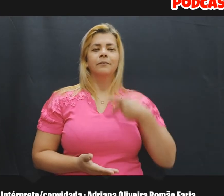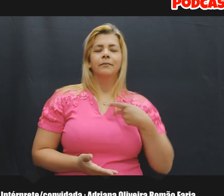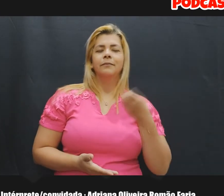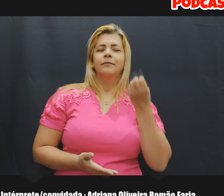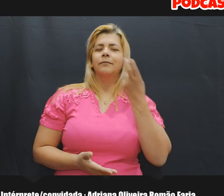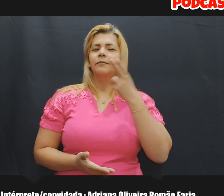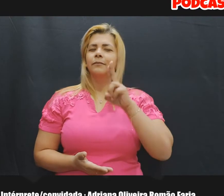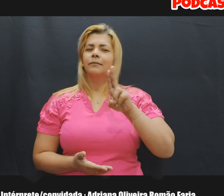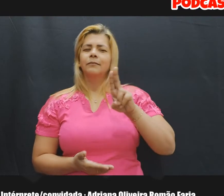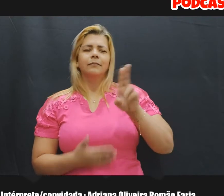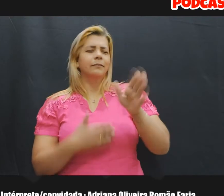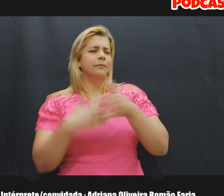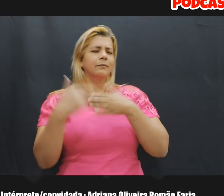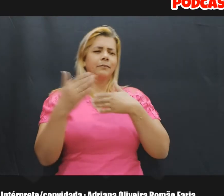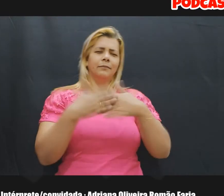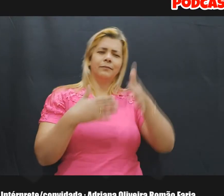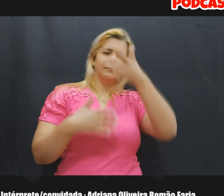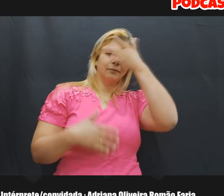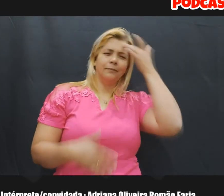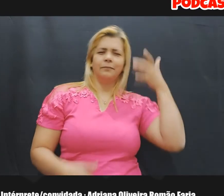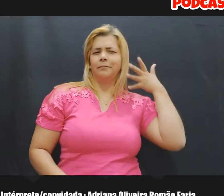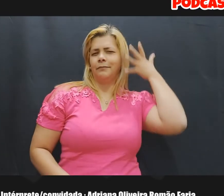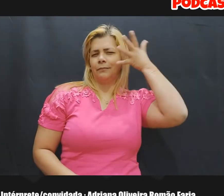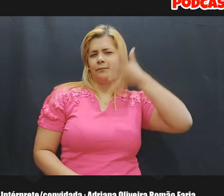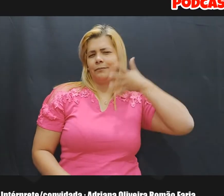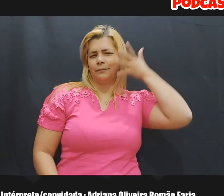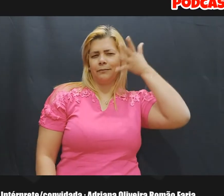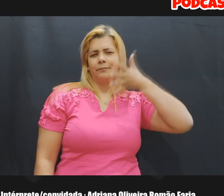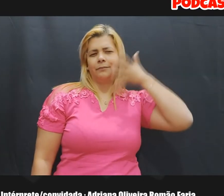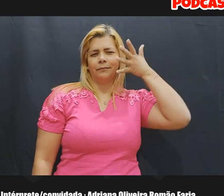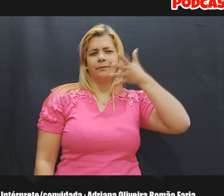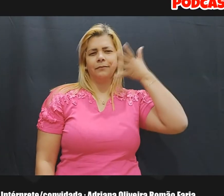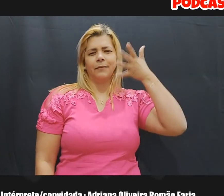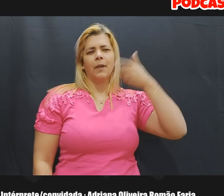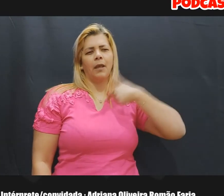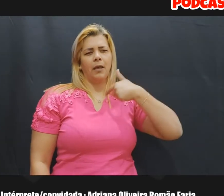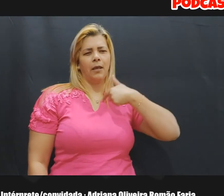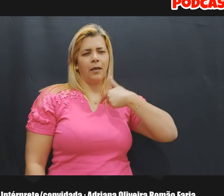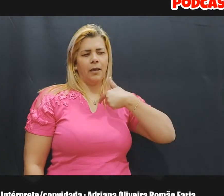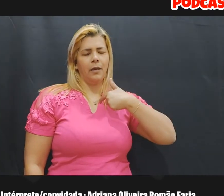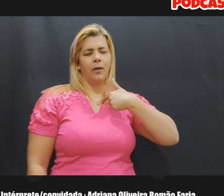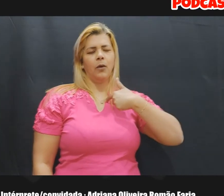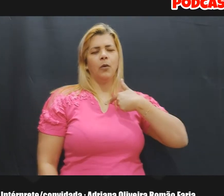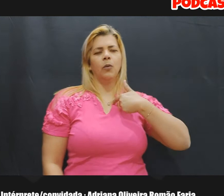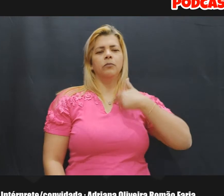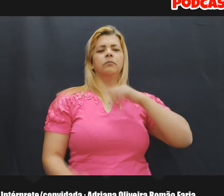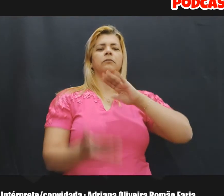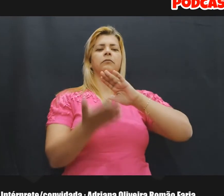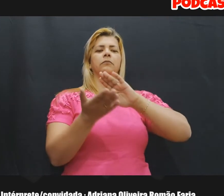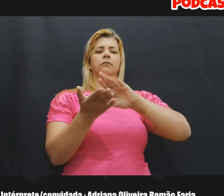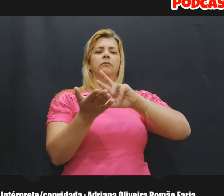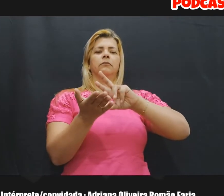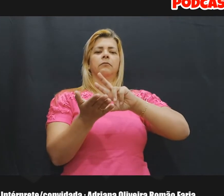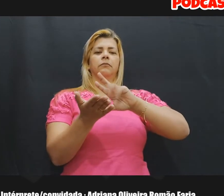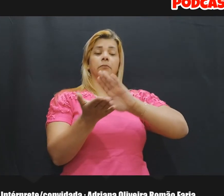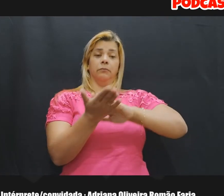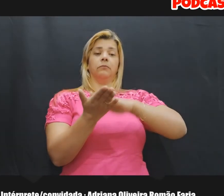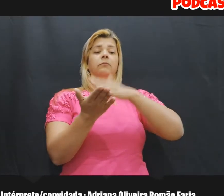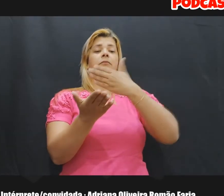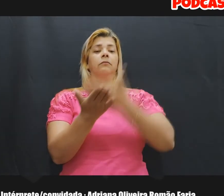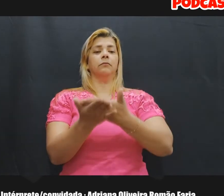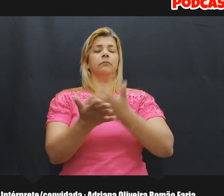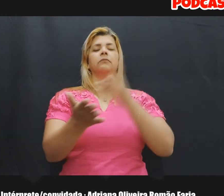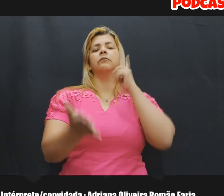algum orador está lá falando uma palestra, eu estou traduzindo, estou interpretando para